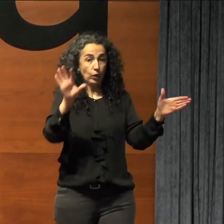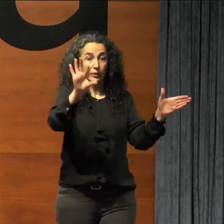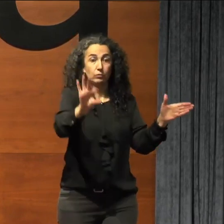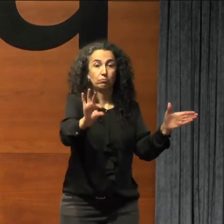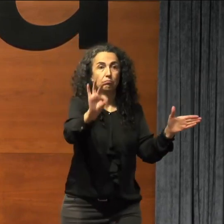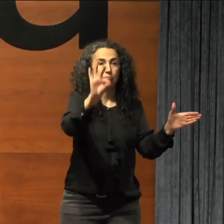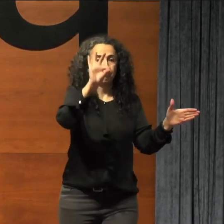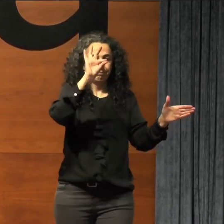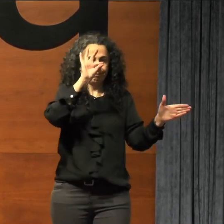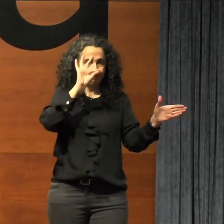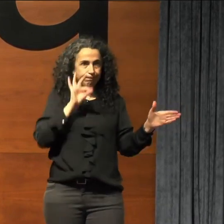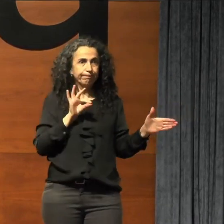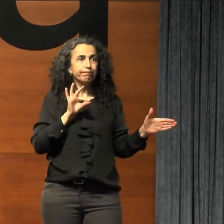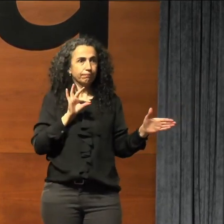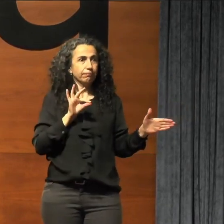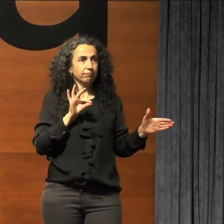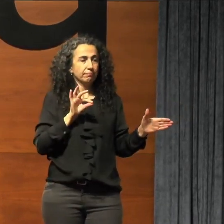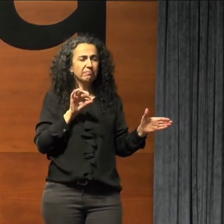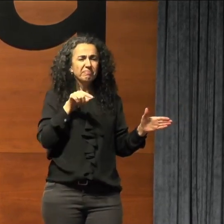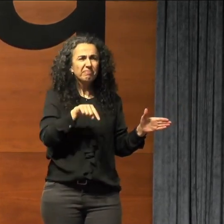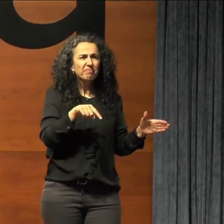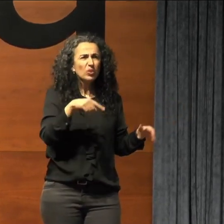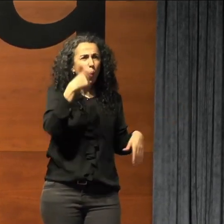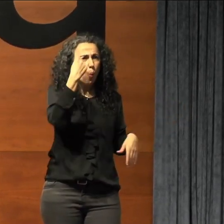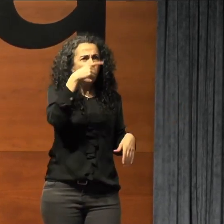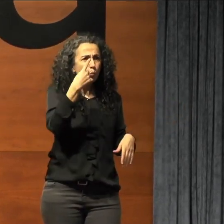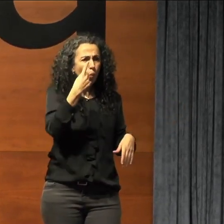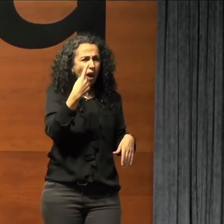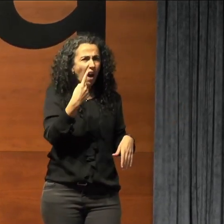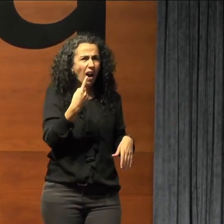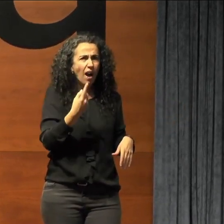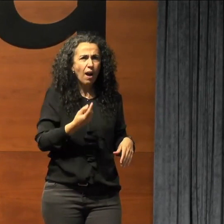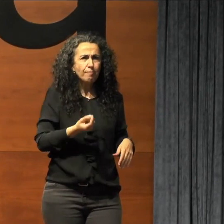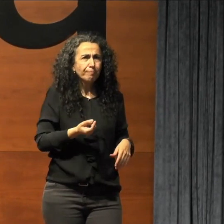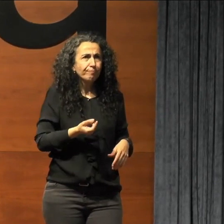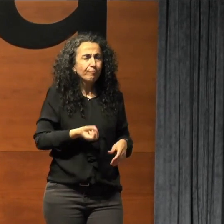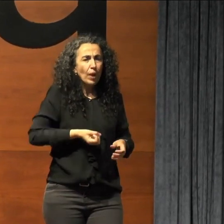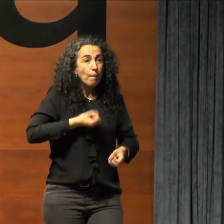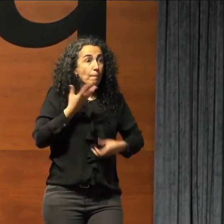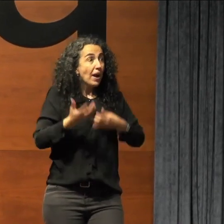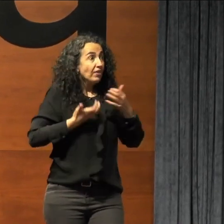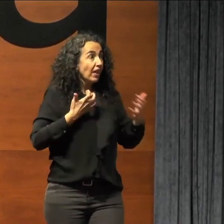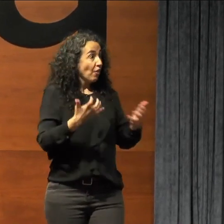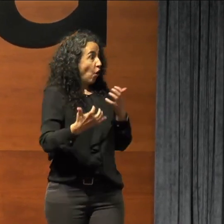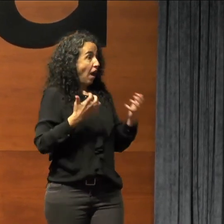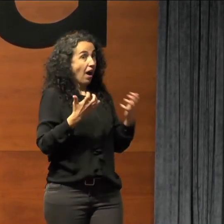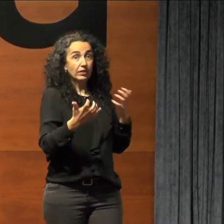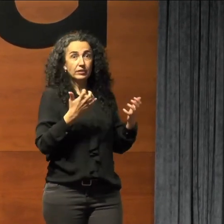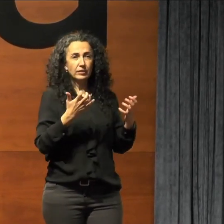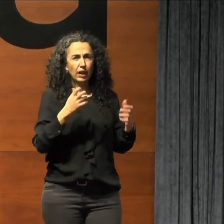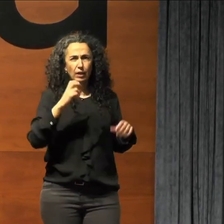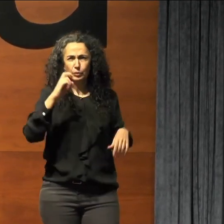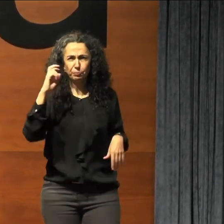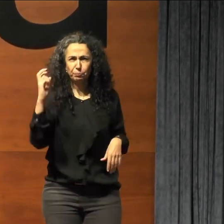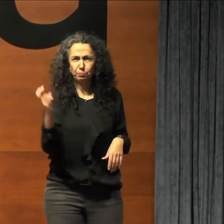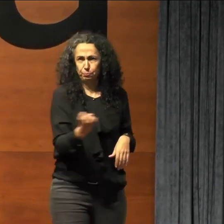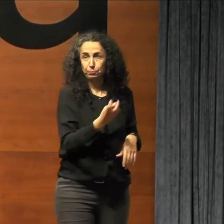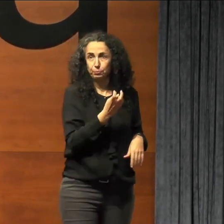El concepto de cultura es un concepto muy amplio. Yo me quedo con uno que hace